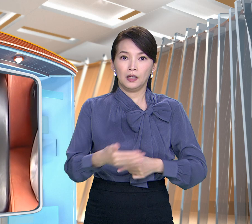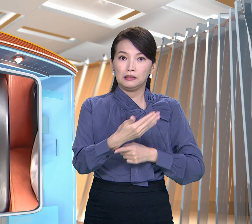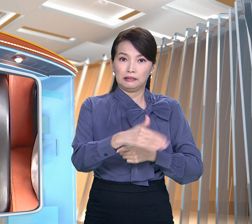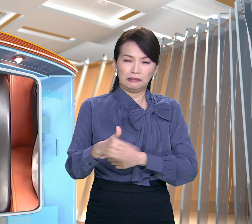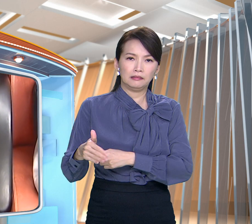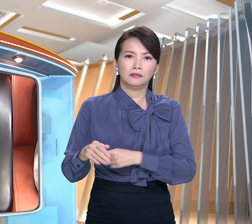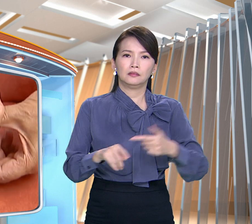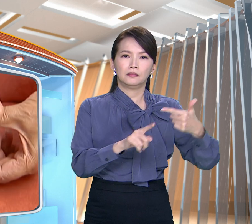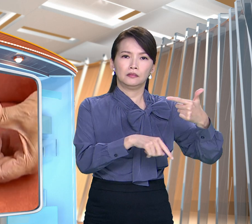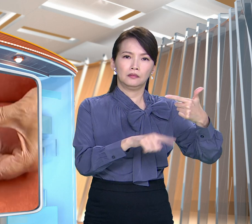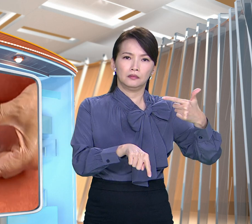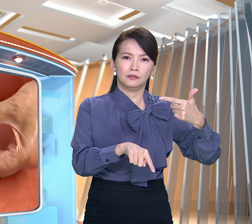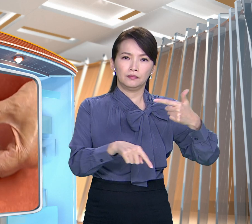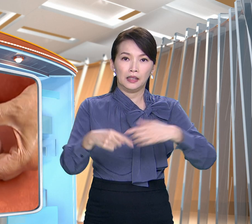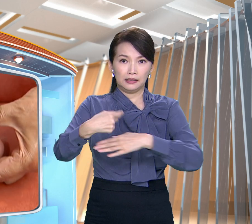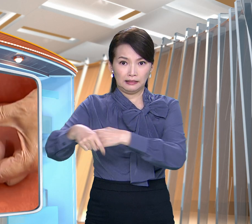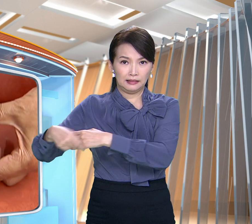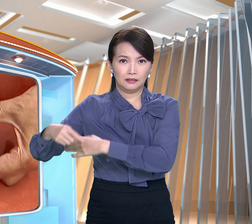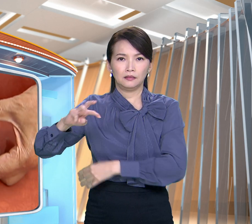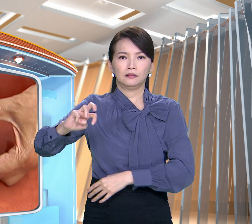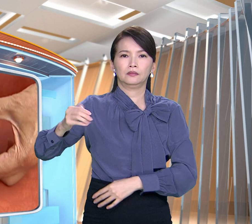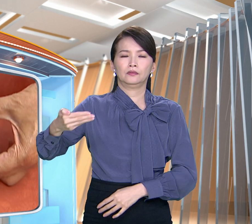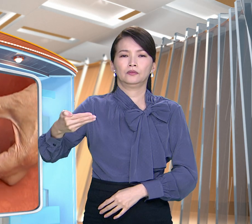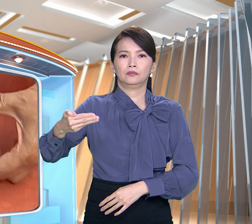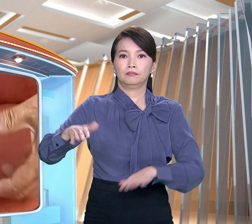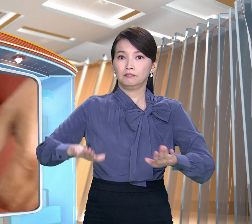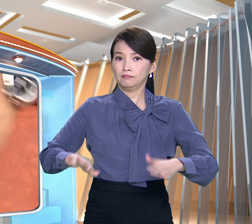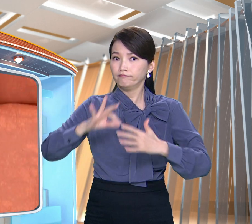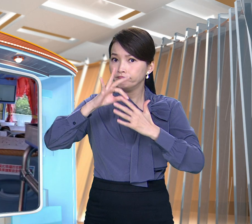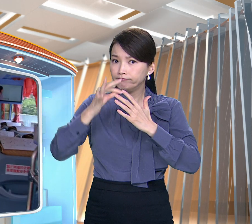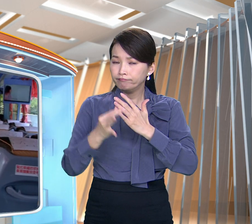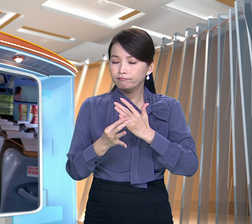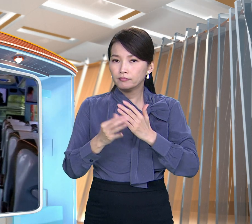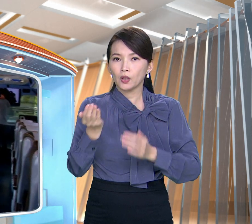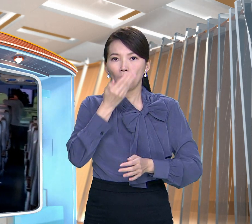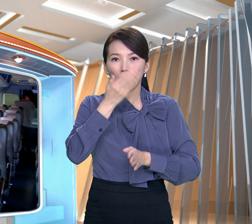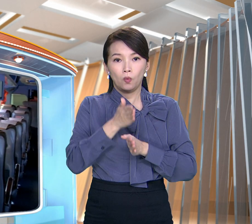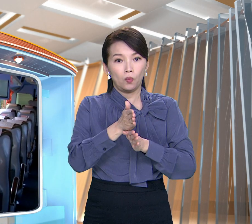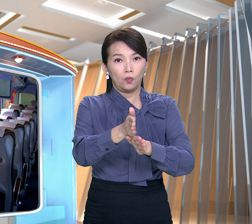成6死39伤，但是现行规定